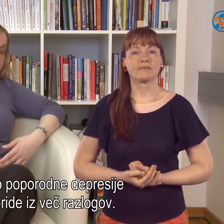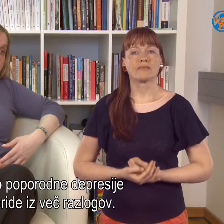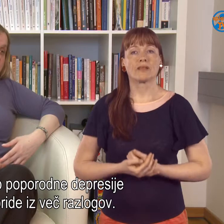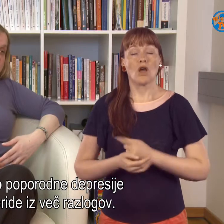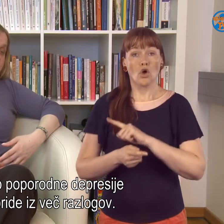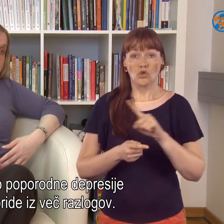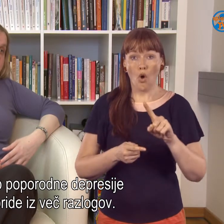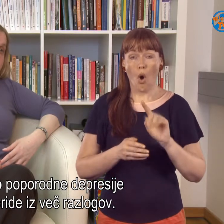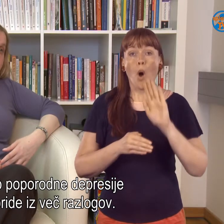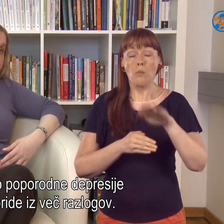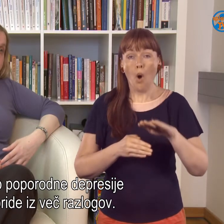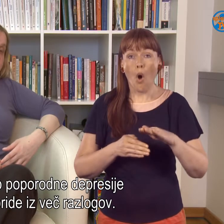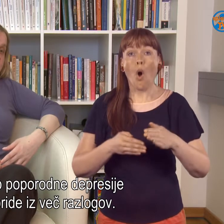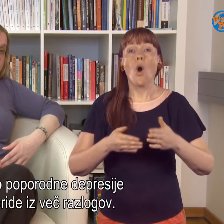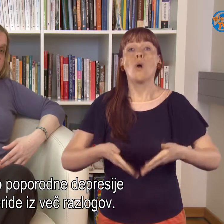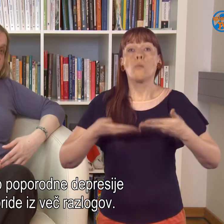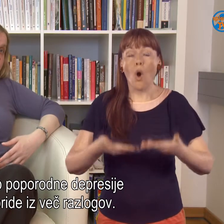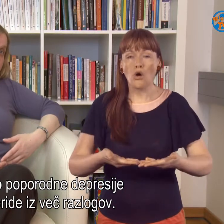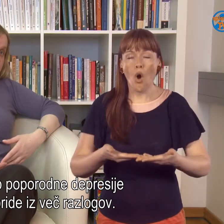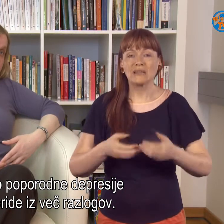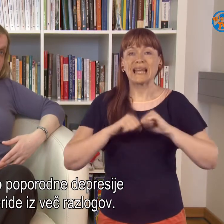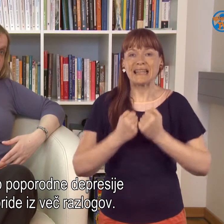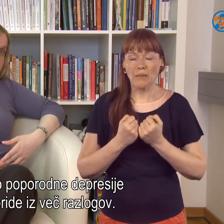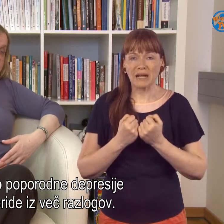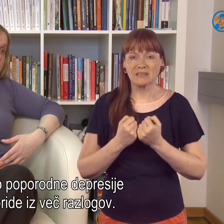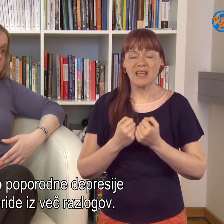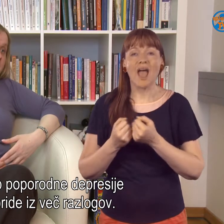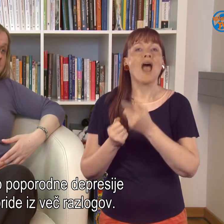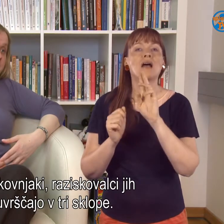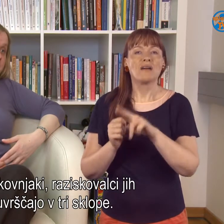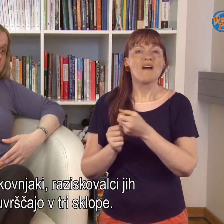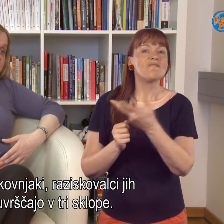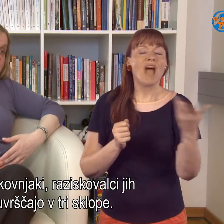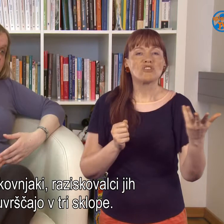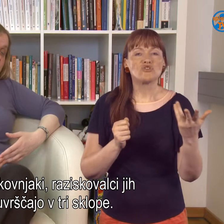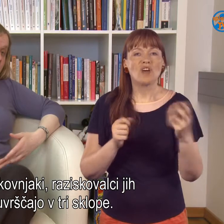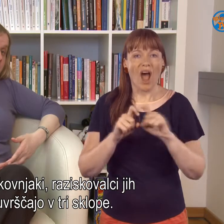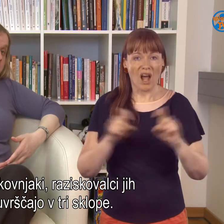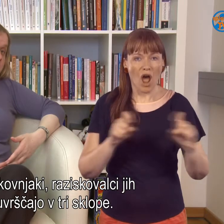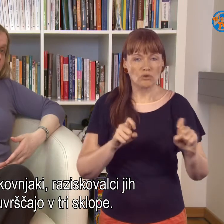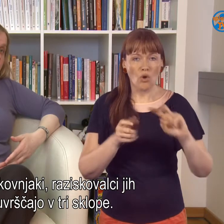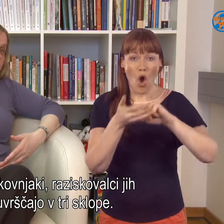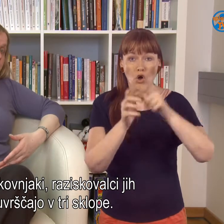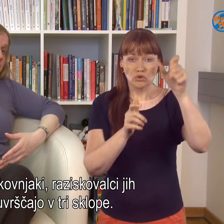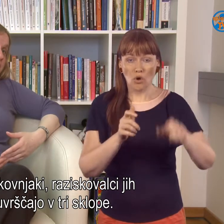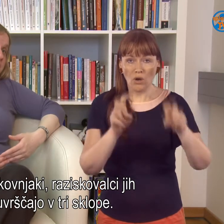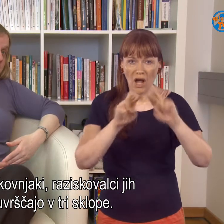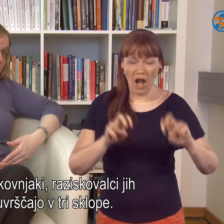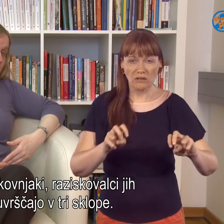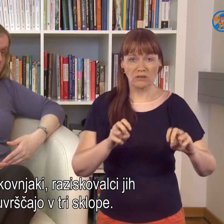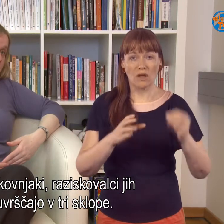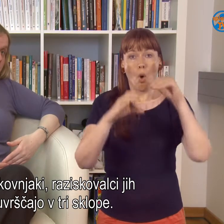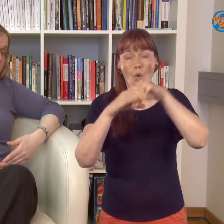Do poporodne depresije pride iz več razlogov. Strokovnjaki, raziskovalci jih uvrščajo v